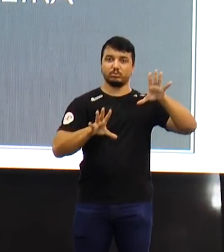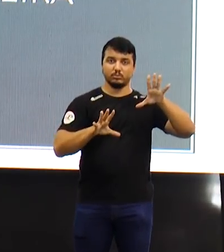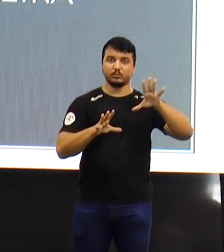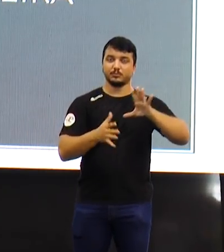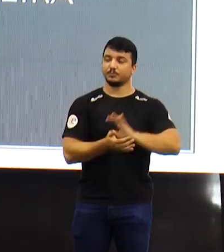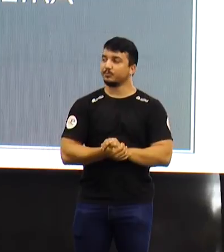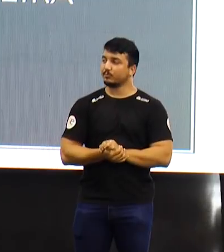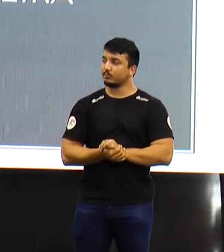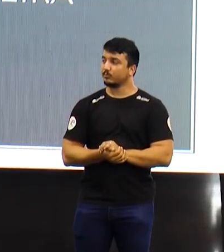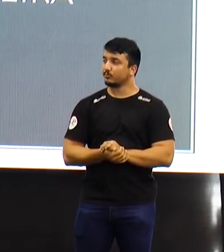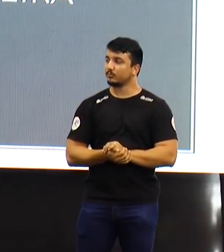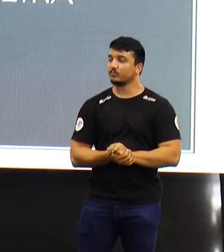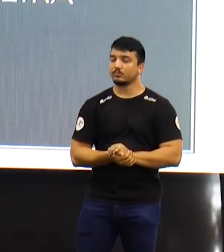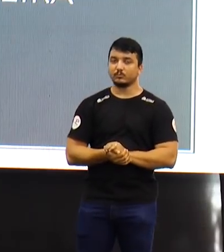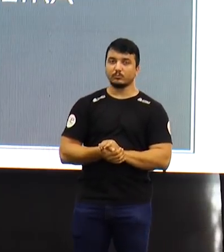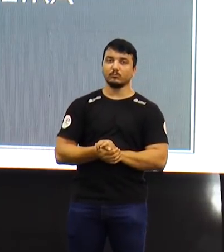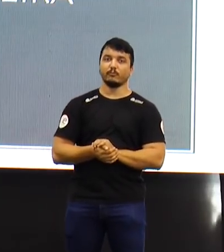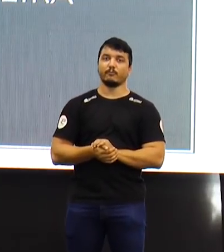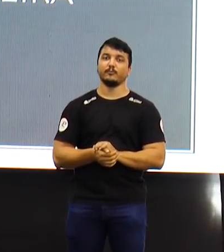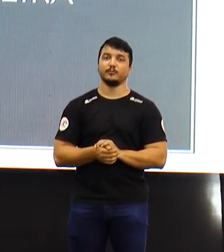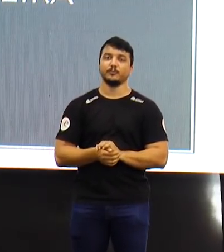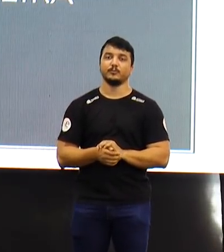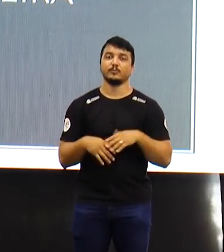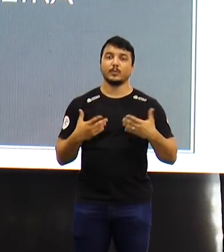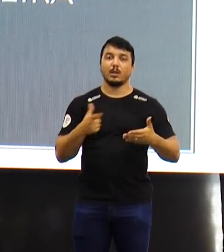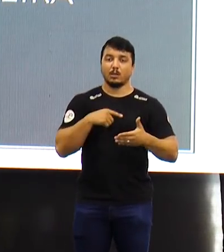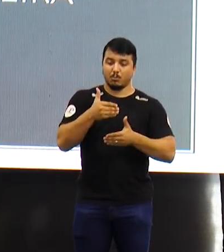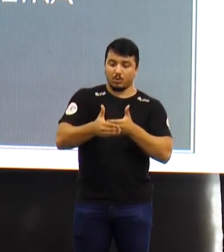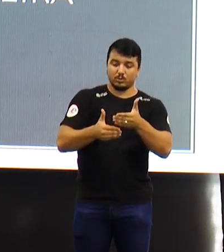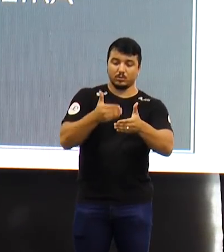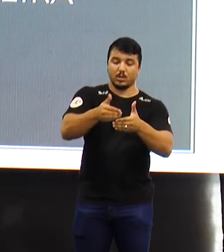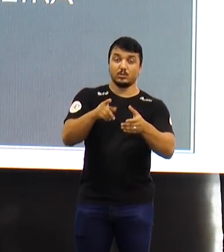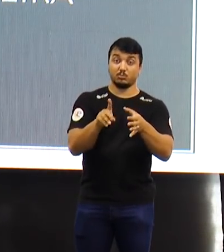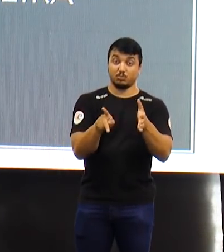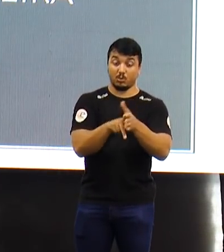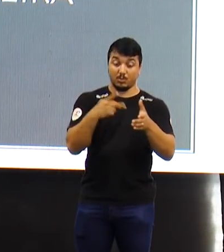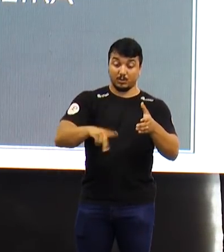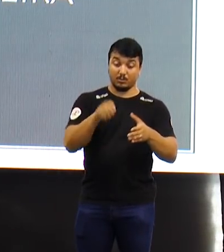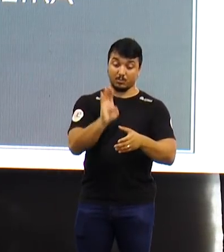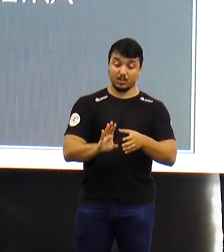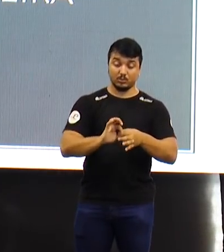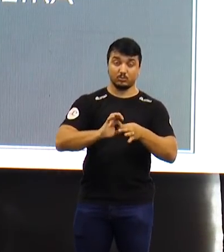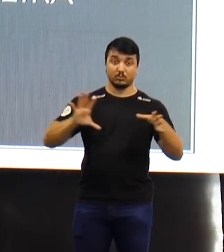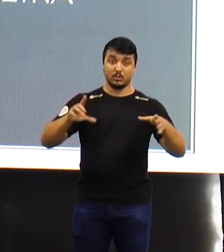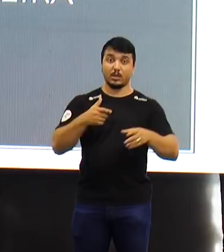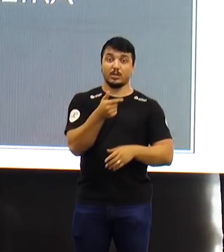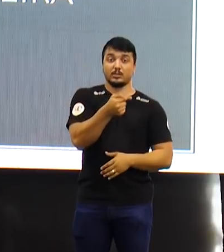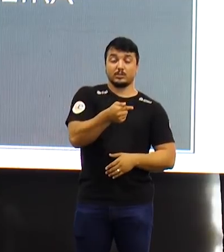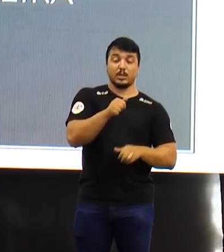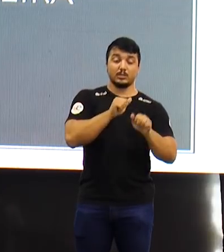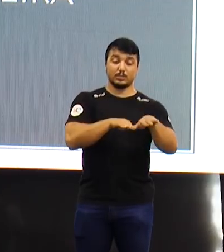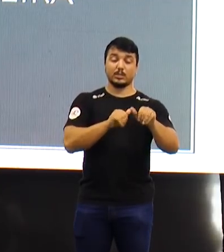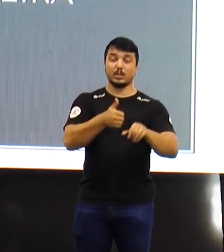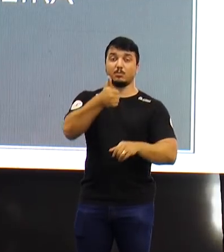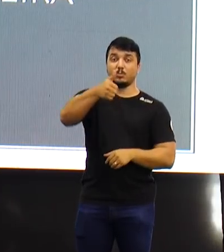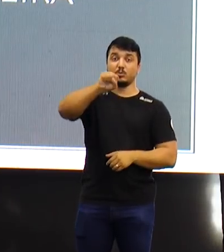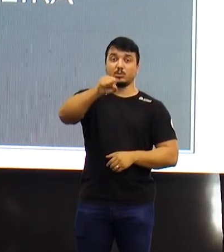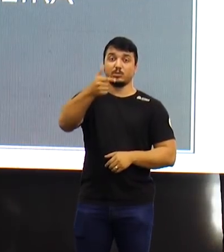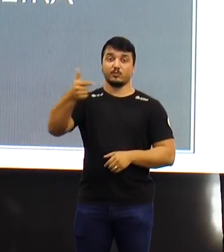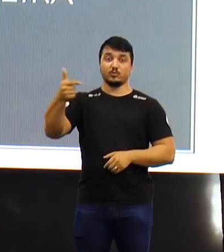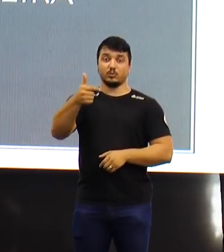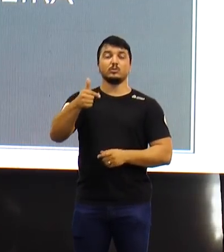claro isso? Beleza? O processo de independência do Brasil de 7 de setembro de 1822 é